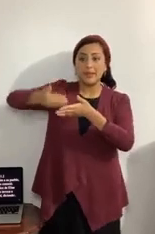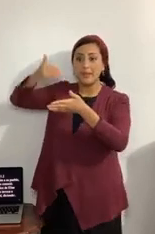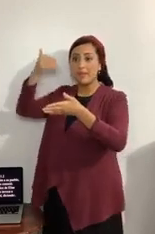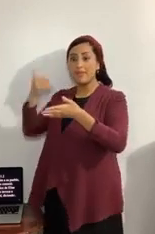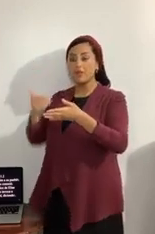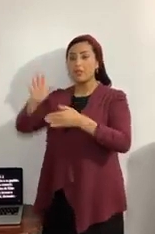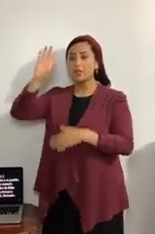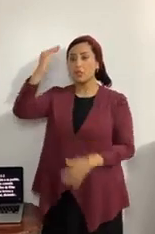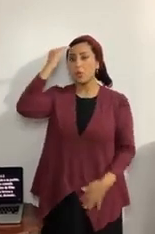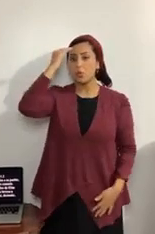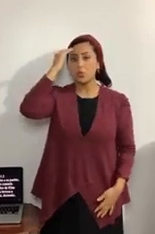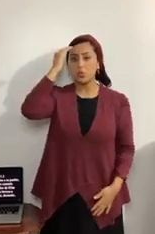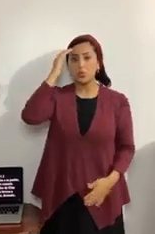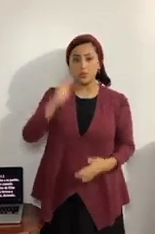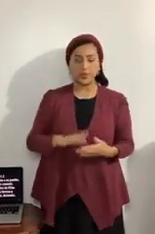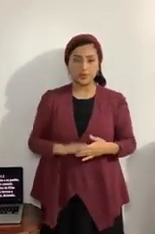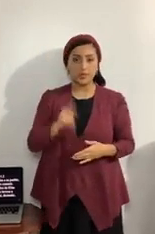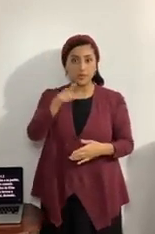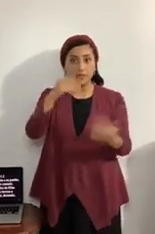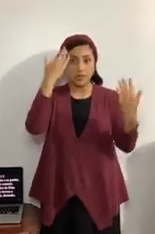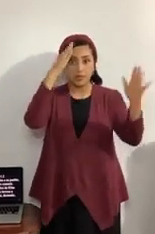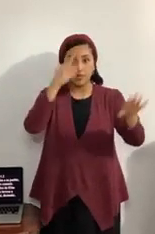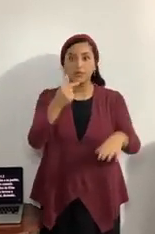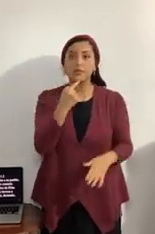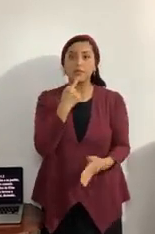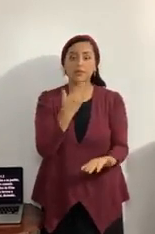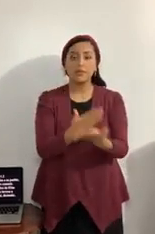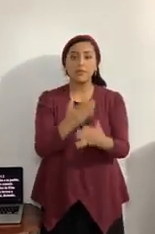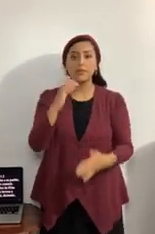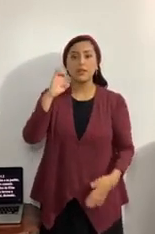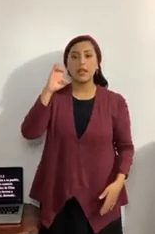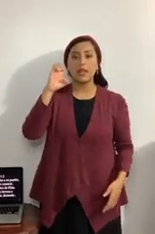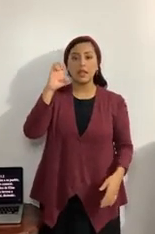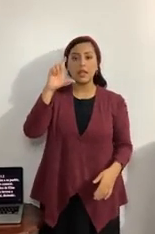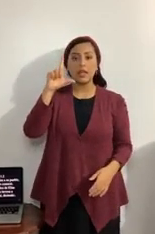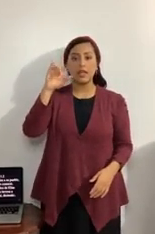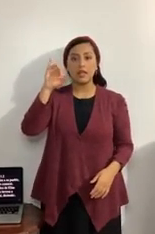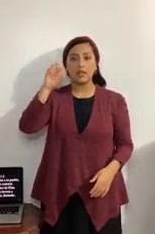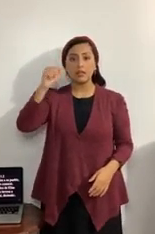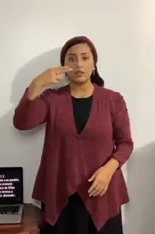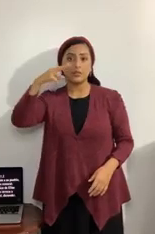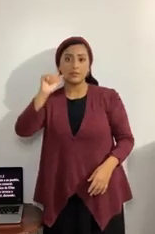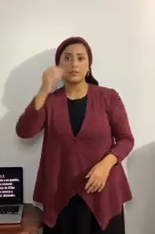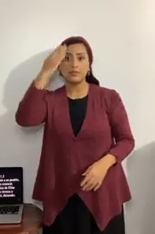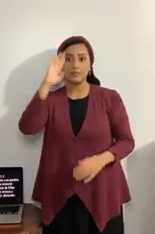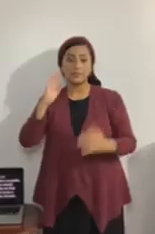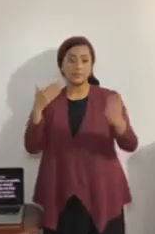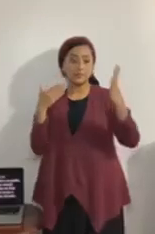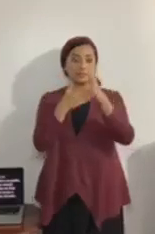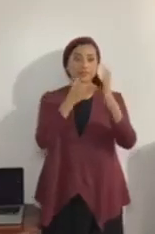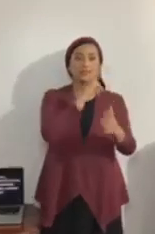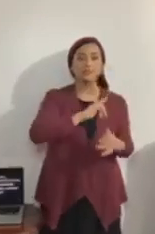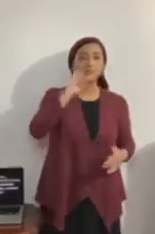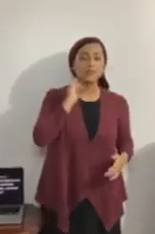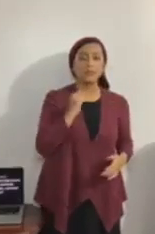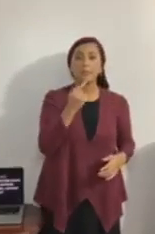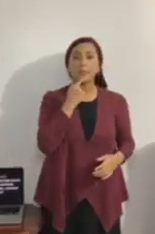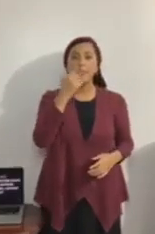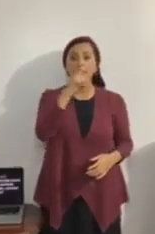conoció. ¿O no sabéis qué dice de Eliyahu la escritura, como invoca a Elohim contra Israel, diciendo: Adona, tus profetas han